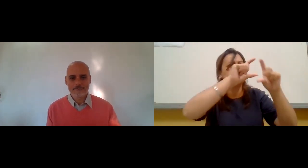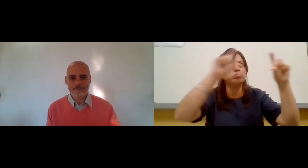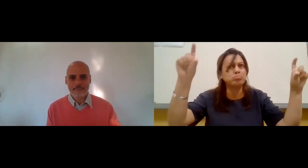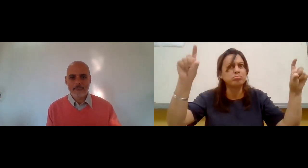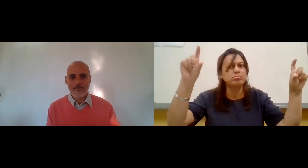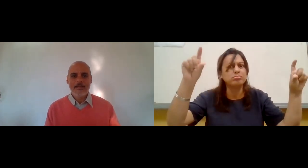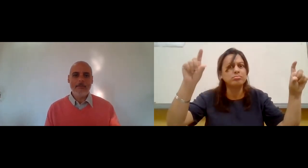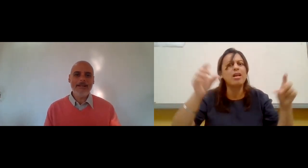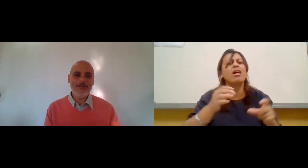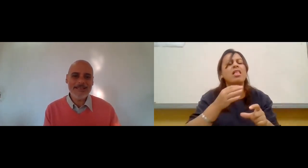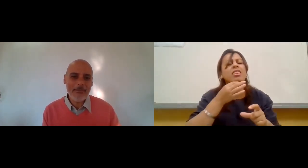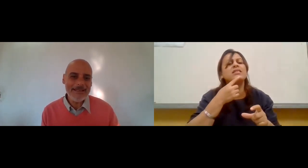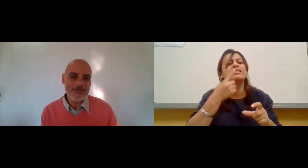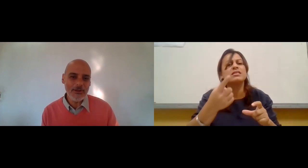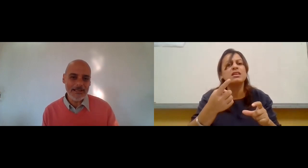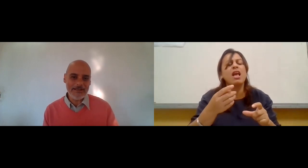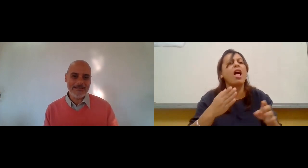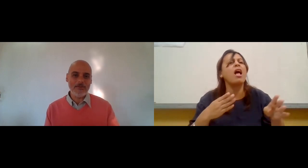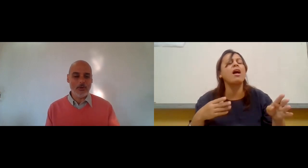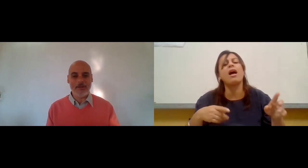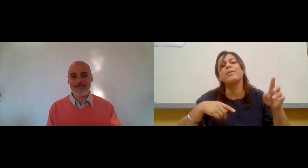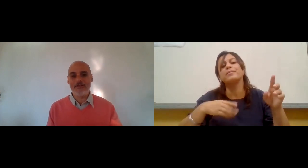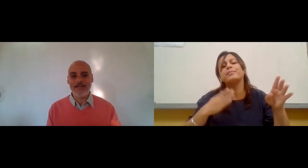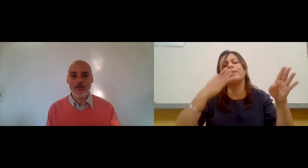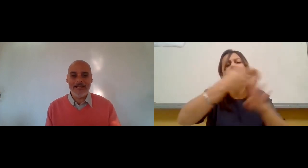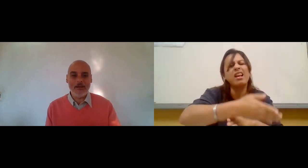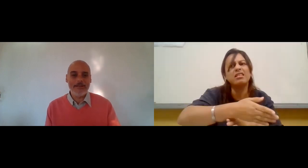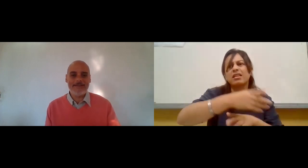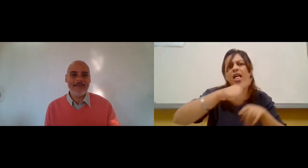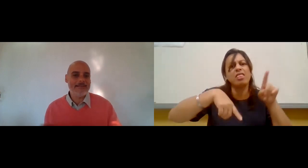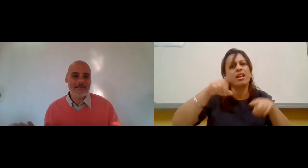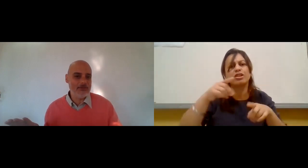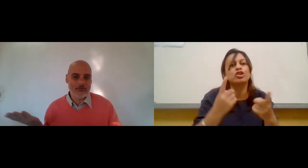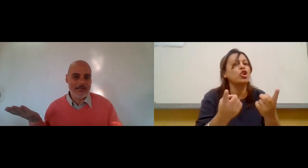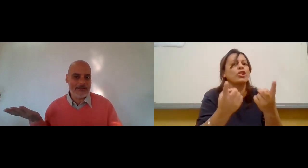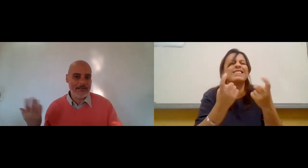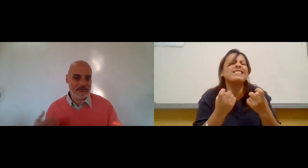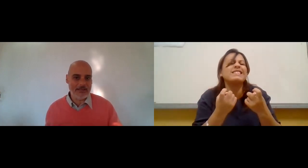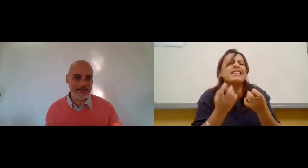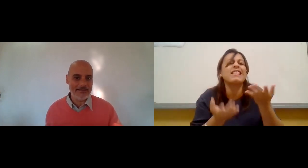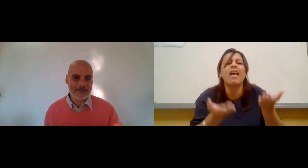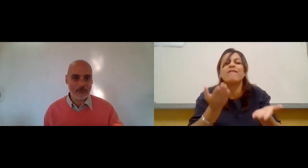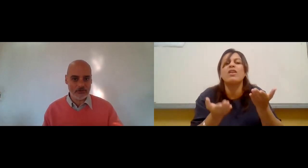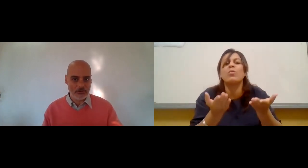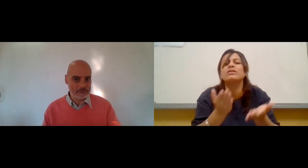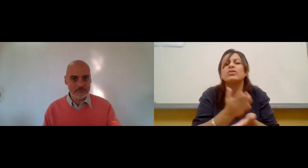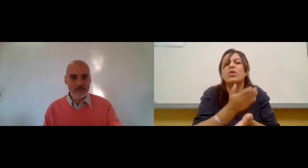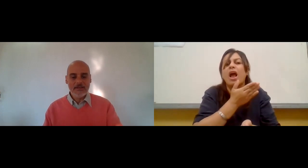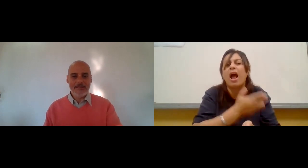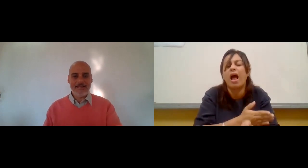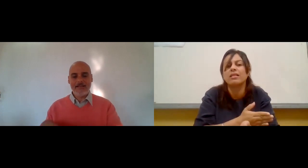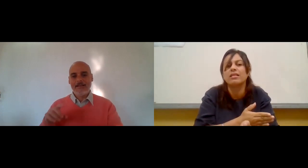eso. Además que ya está mal dicho el título, ¿no? Porque acceso directo a lenguas de señas, eso no es la carrera, o sea, la carrera es de